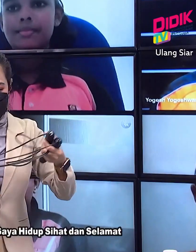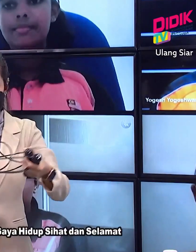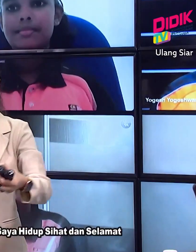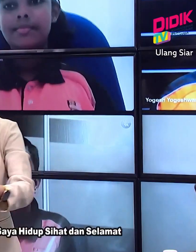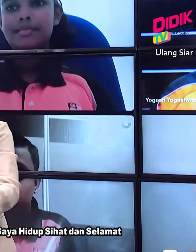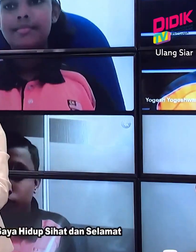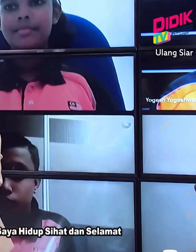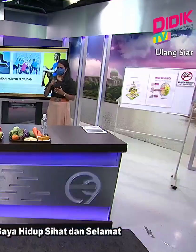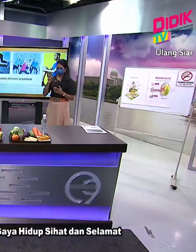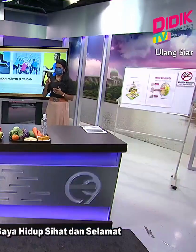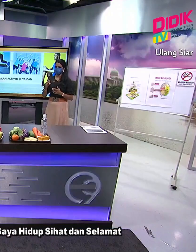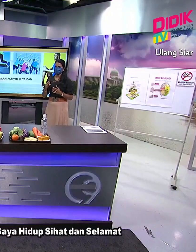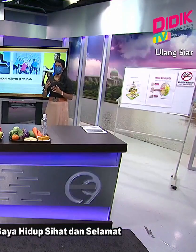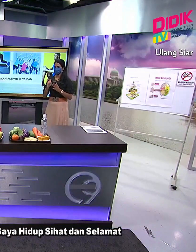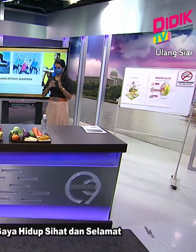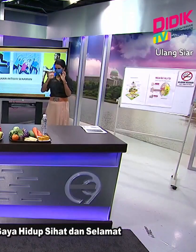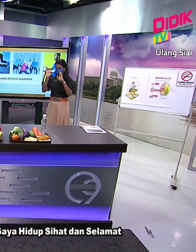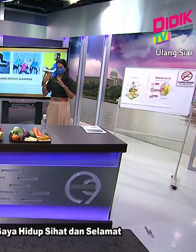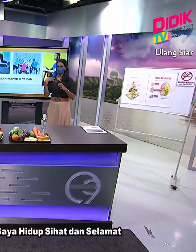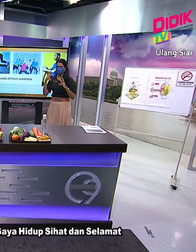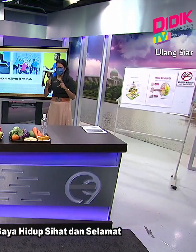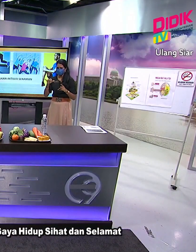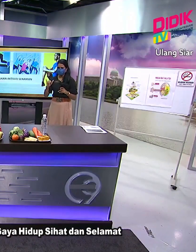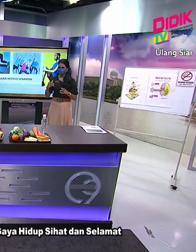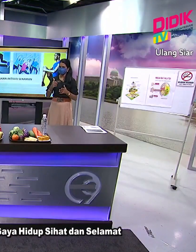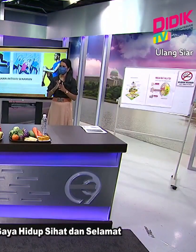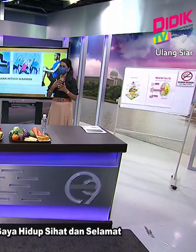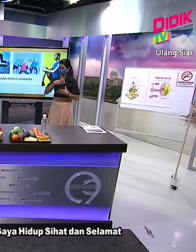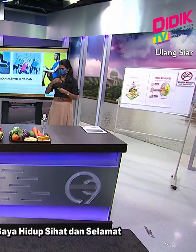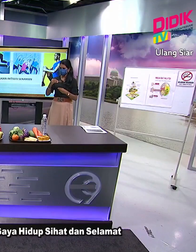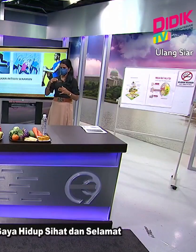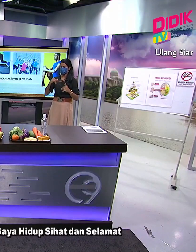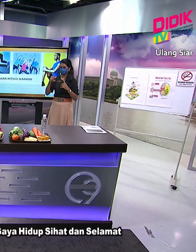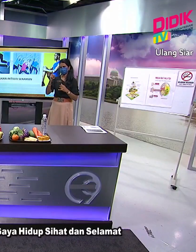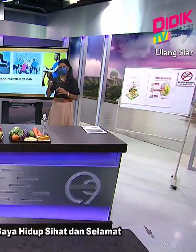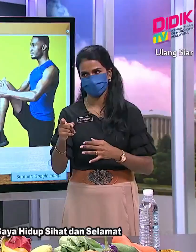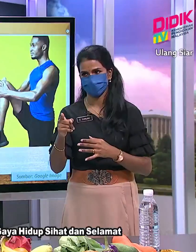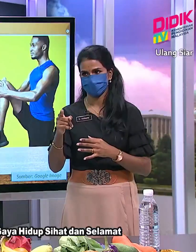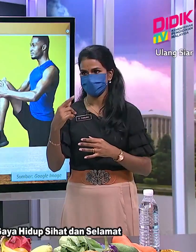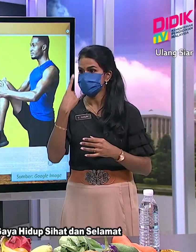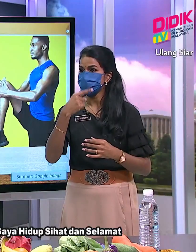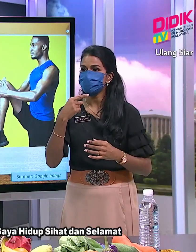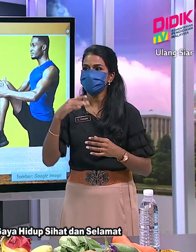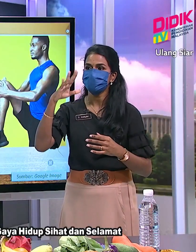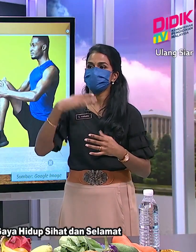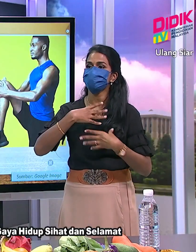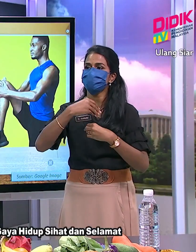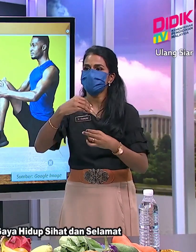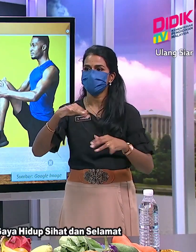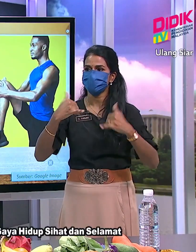Sebab kita mesti bersenam. Ada pelajar yang suka main ini. Siapa suka